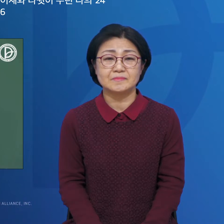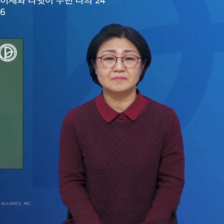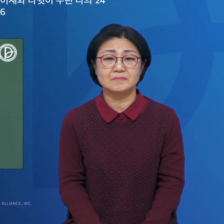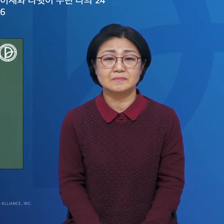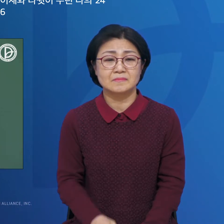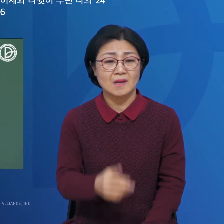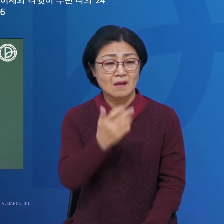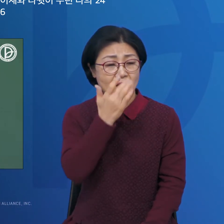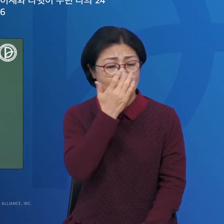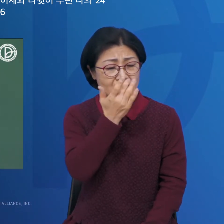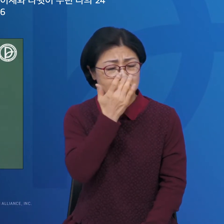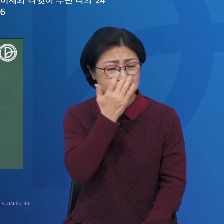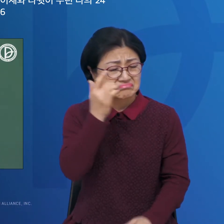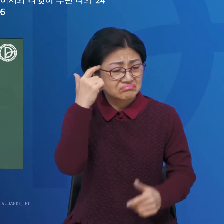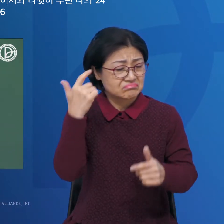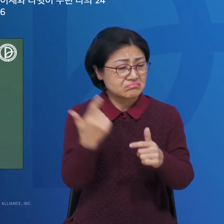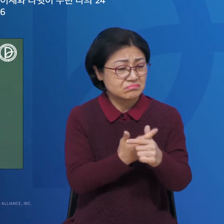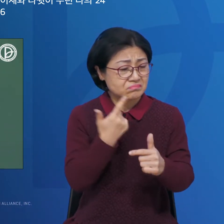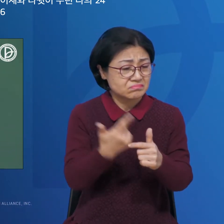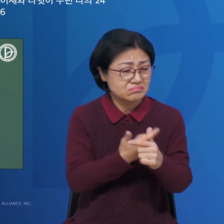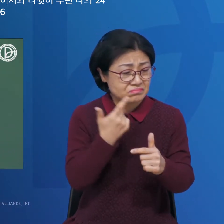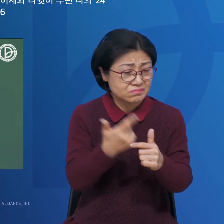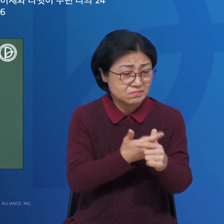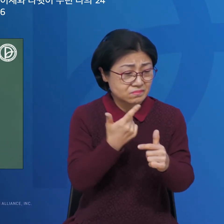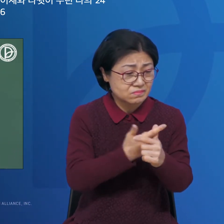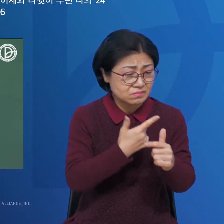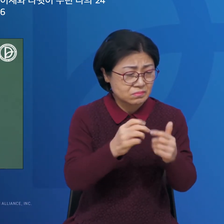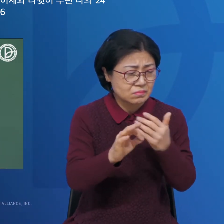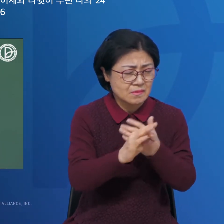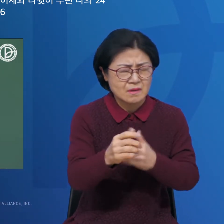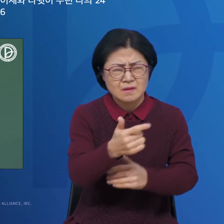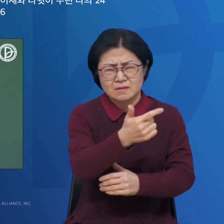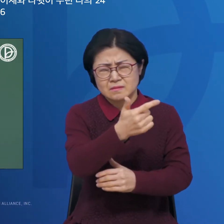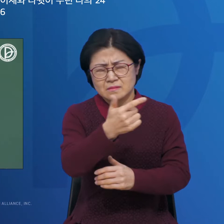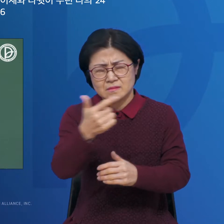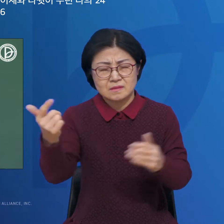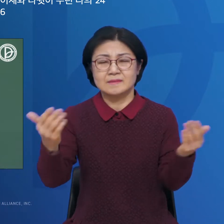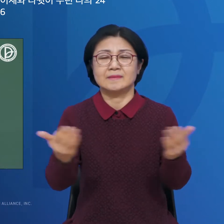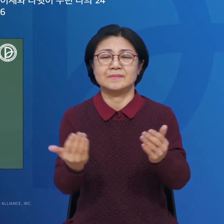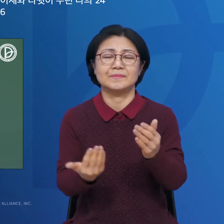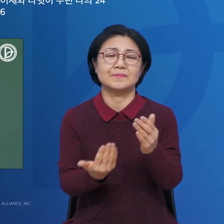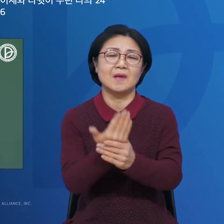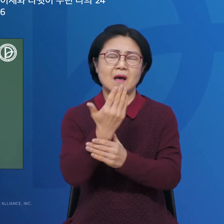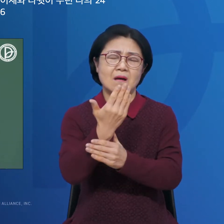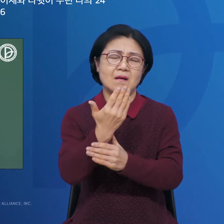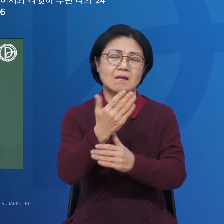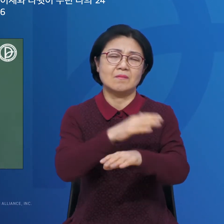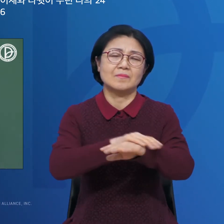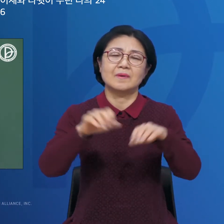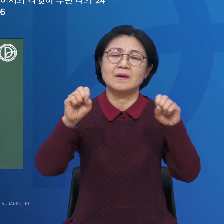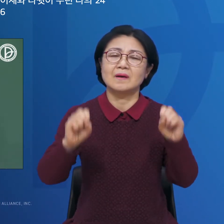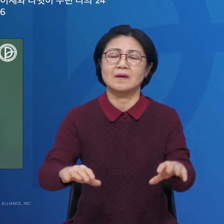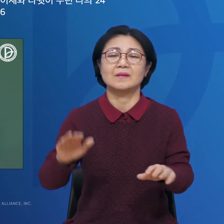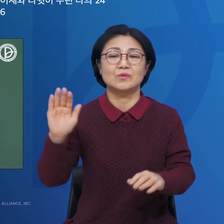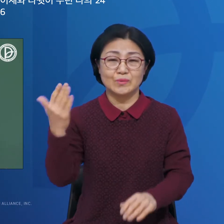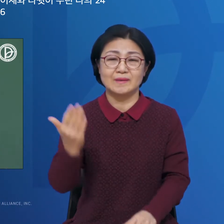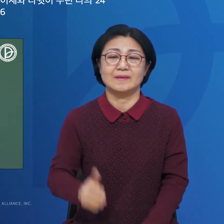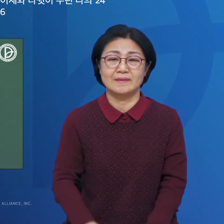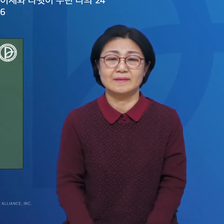굉장한 손해를 보죠. Without knowing this, it might just simply just pass on by, but it's actually a tremendous loss to you. 그래서